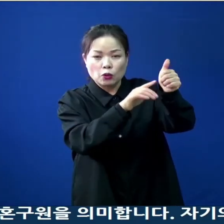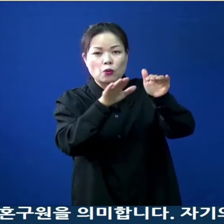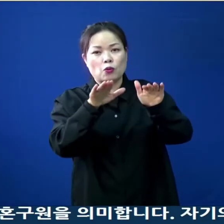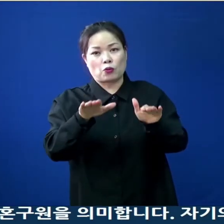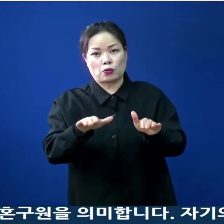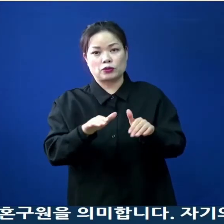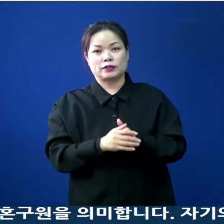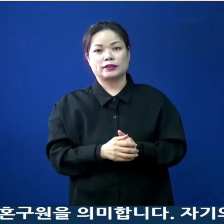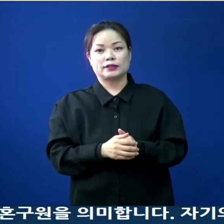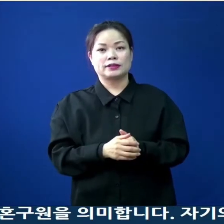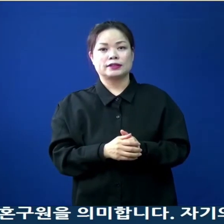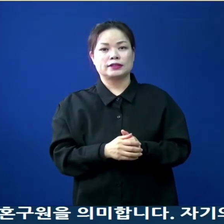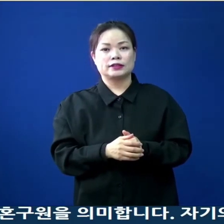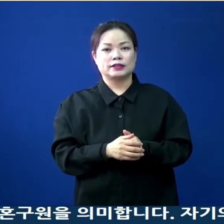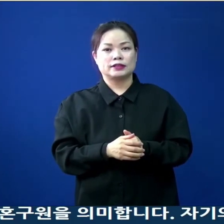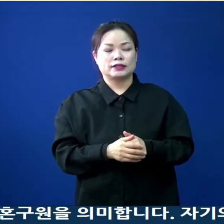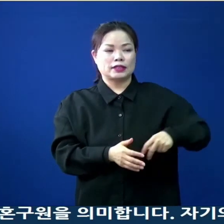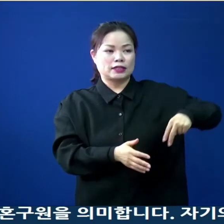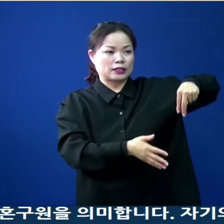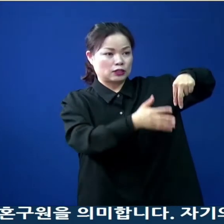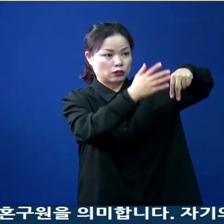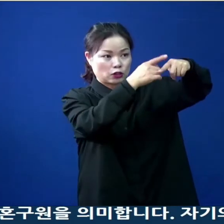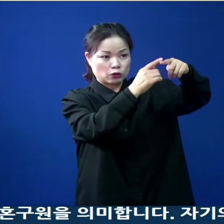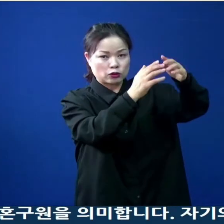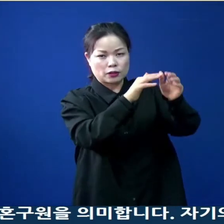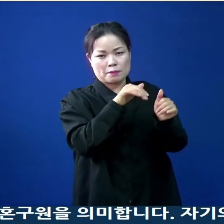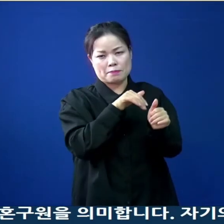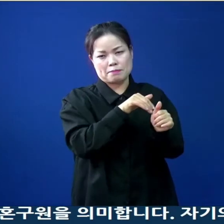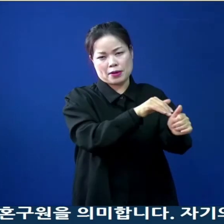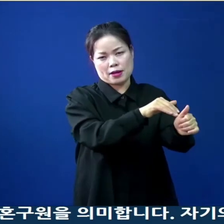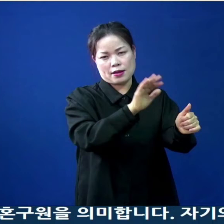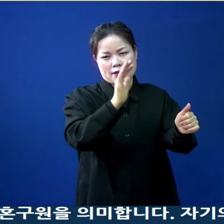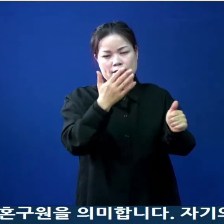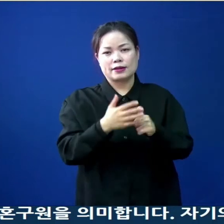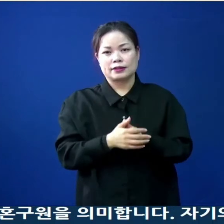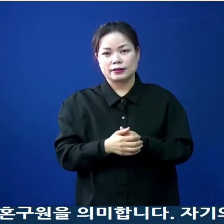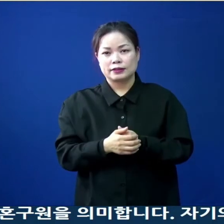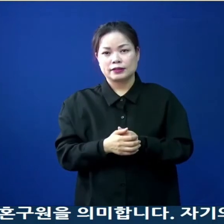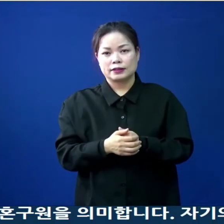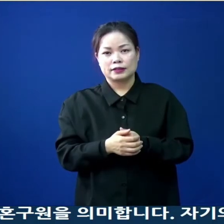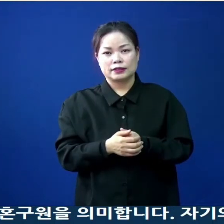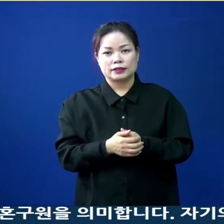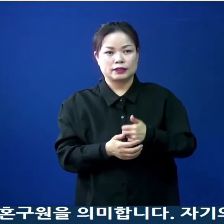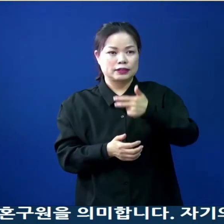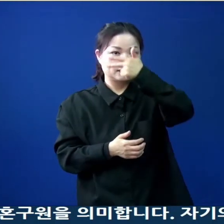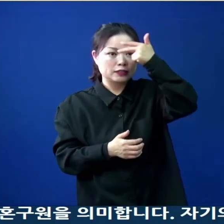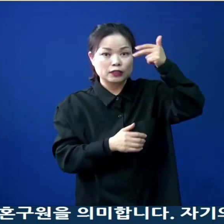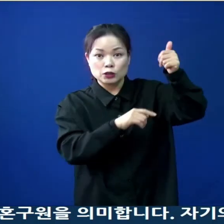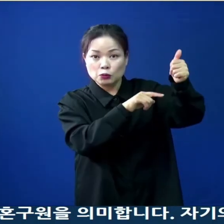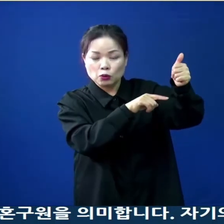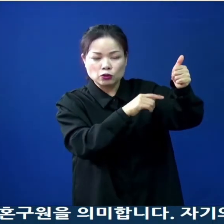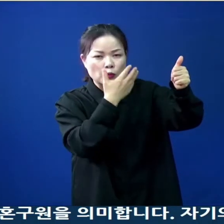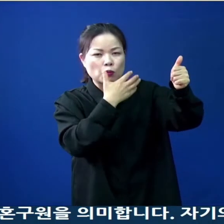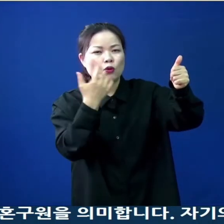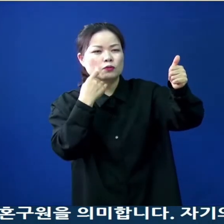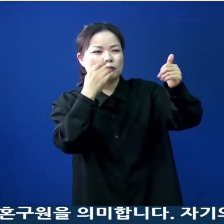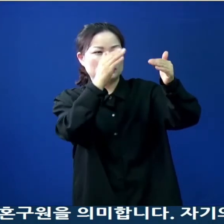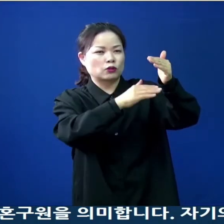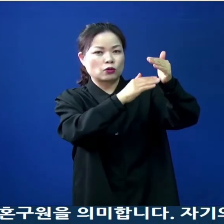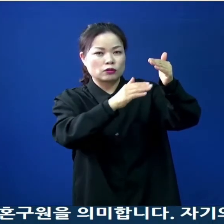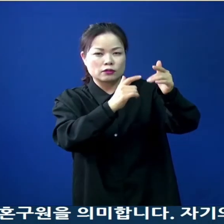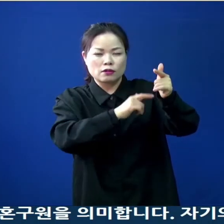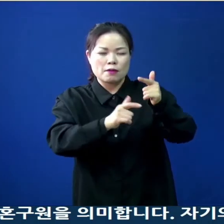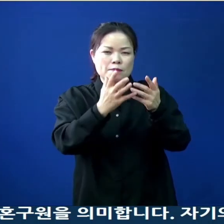오늘 이 데살로니가 교회로 파송되게 됩니다. 디모데는 그곳에서 복음을 받은 성도들을